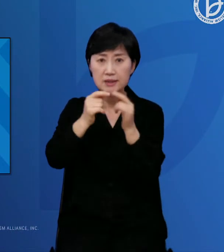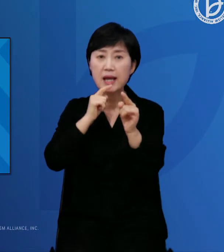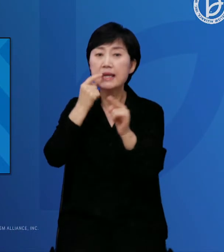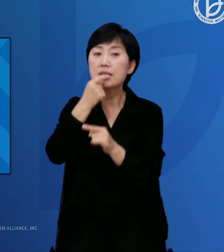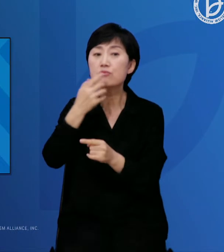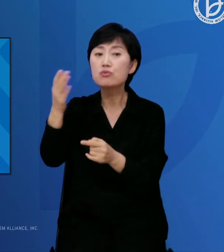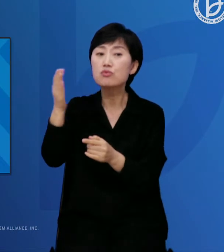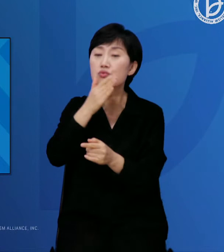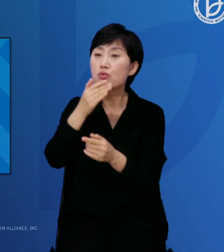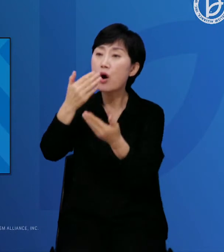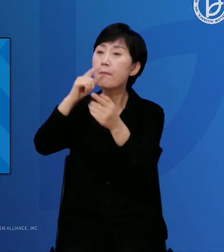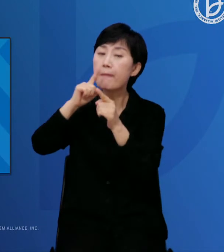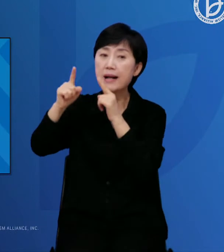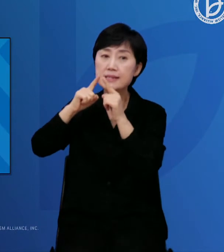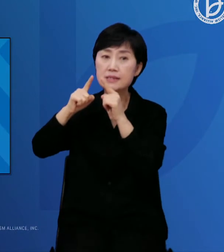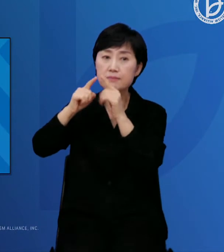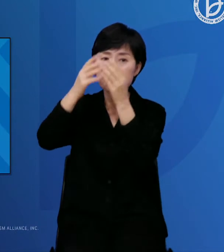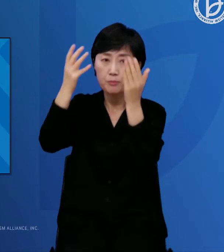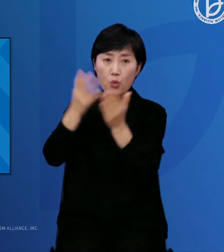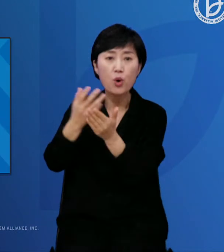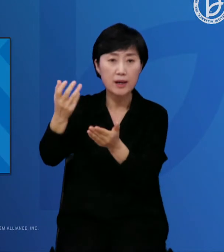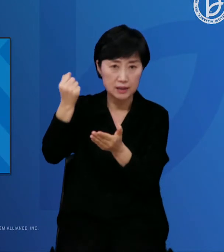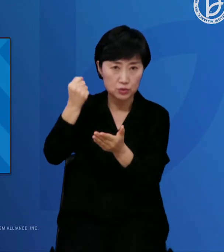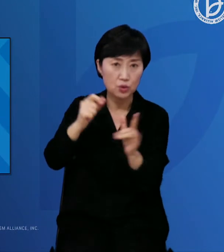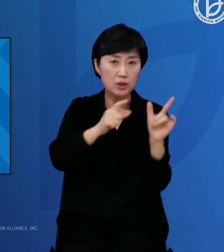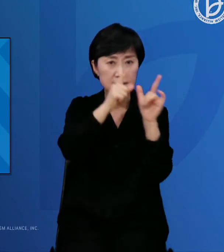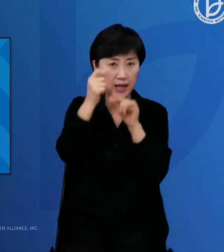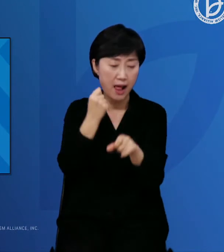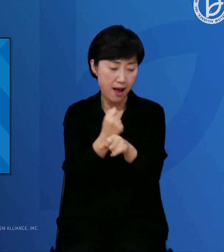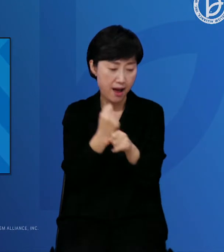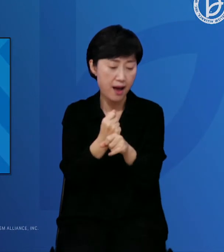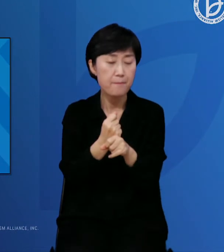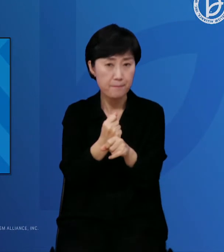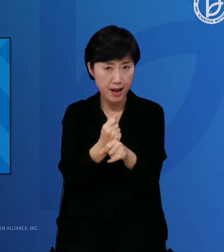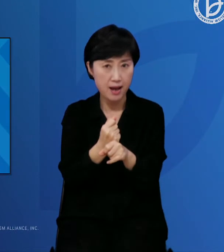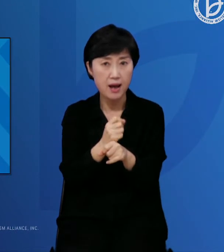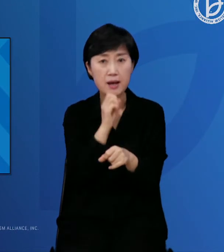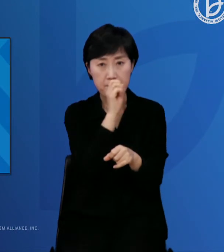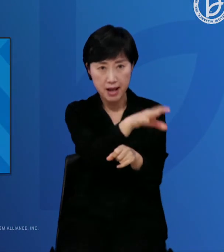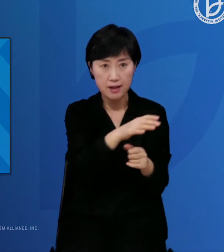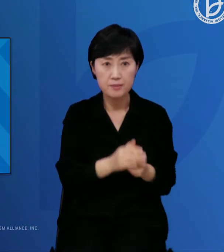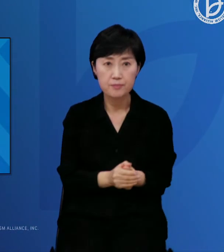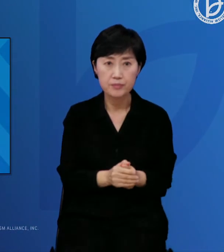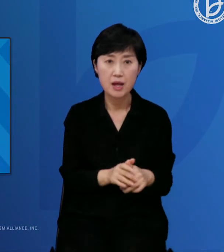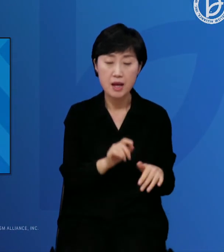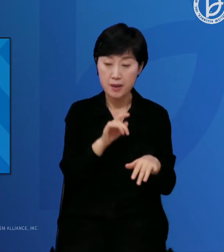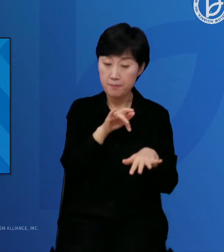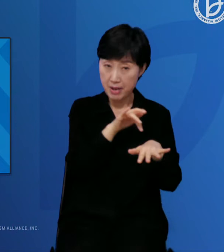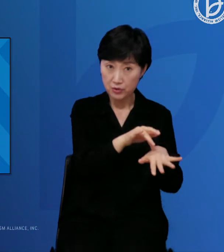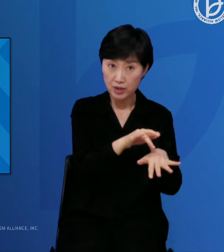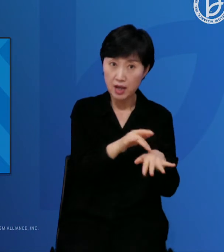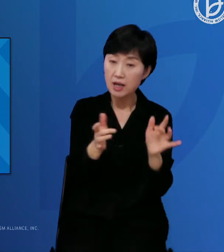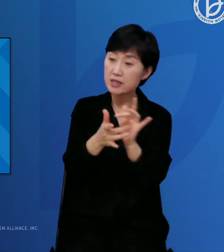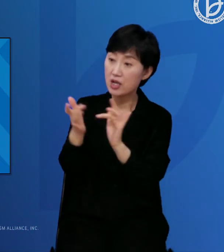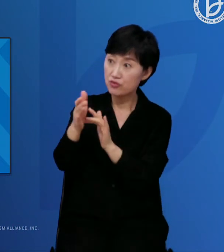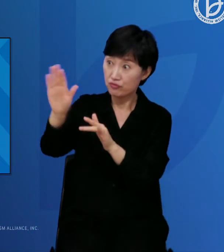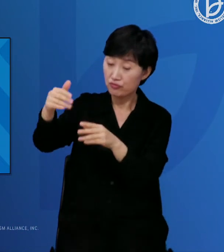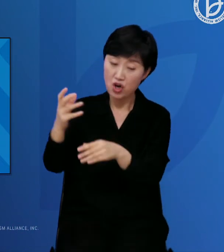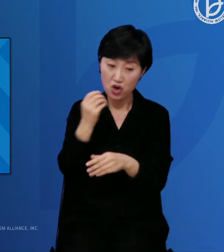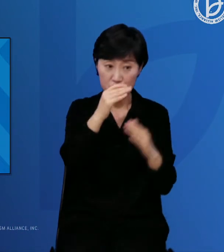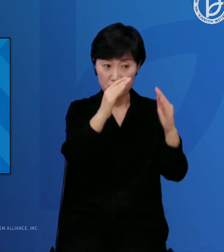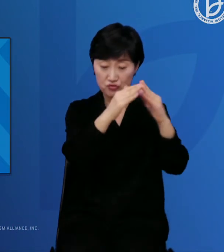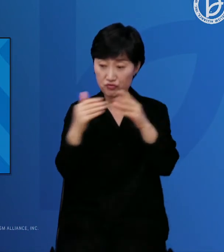하나님의 입으로부터 나오는 모든 말씀으로 살 것이라 하였느니라 하시니, 이에 마귀가 예수를